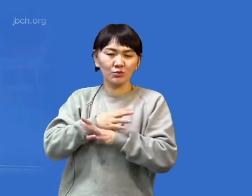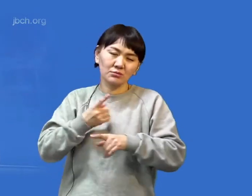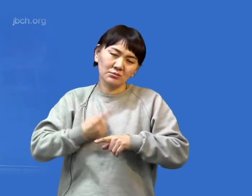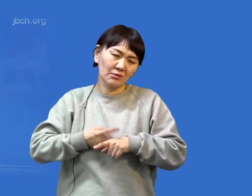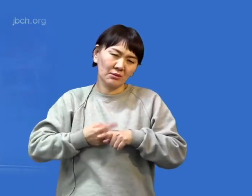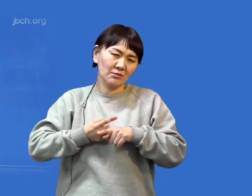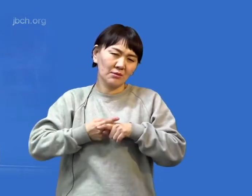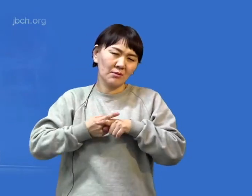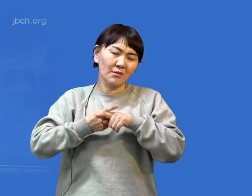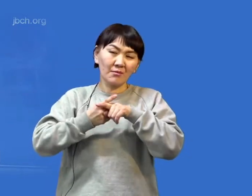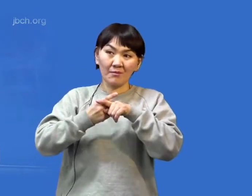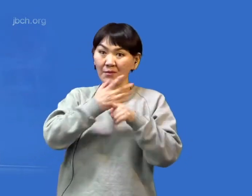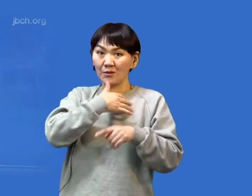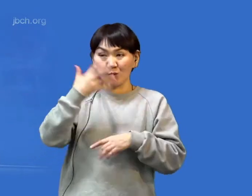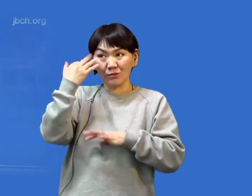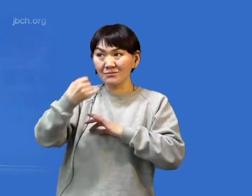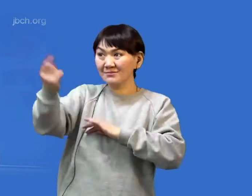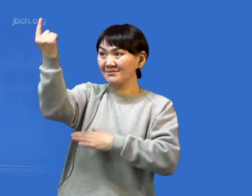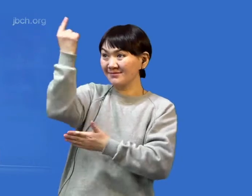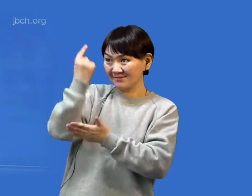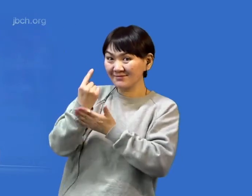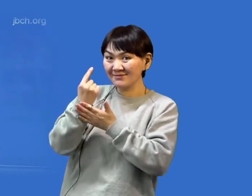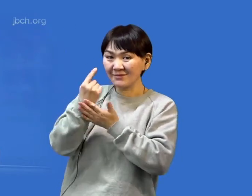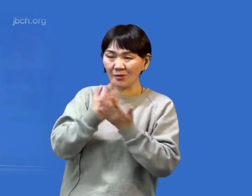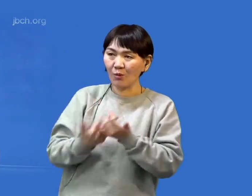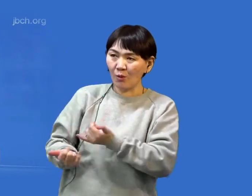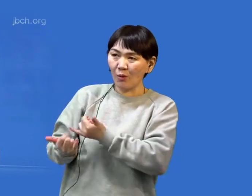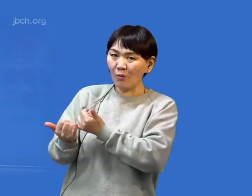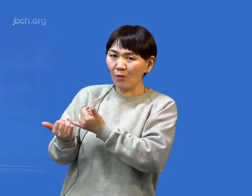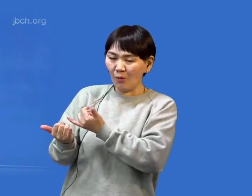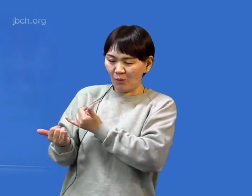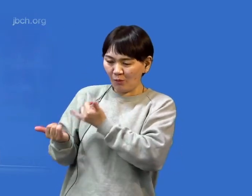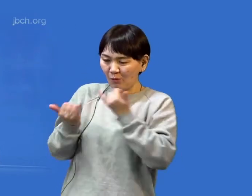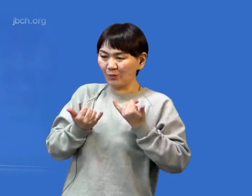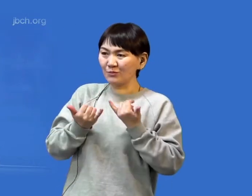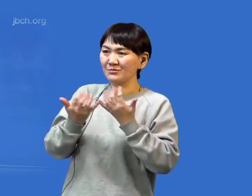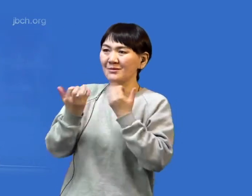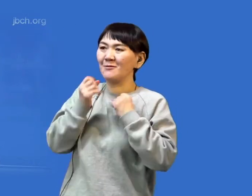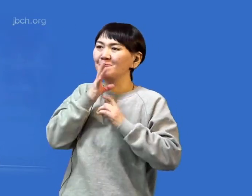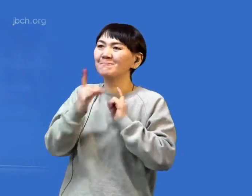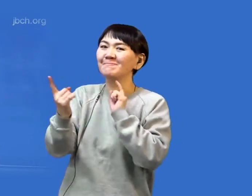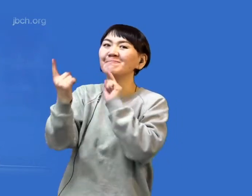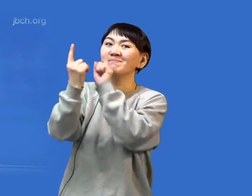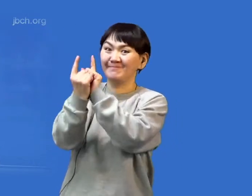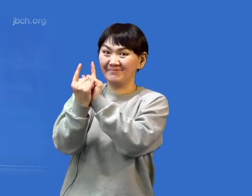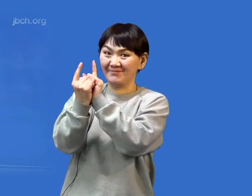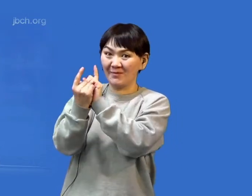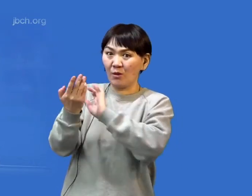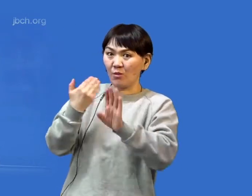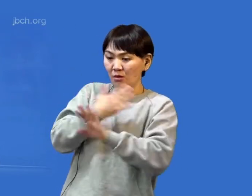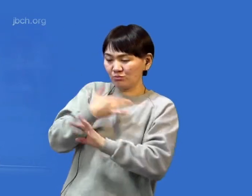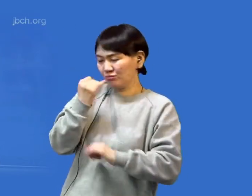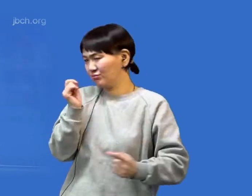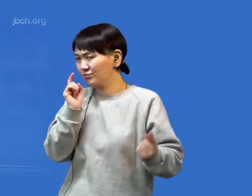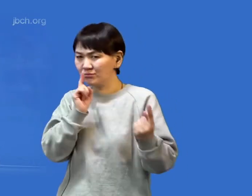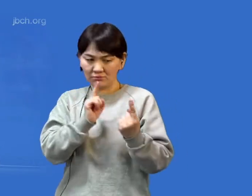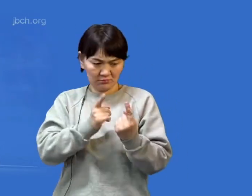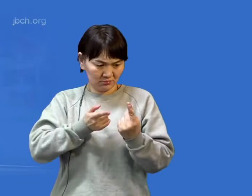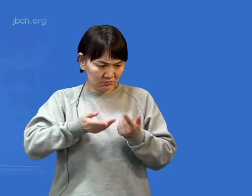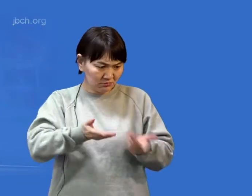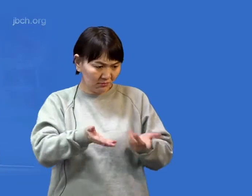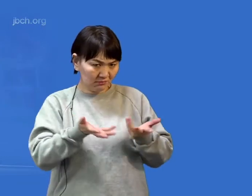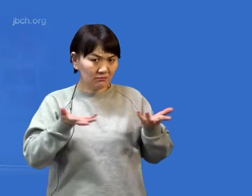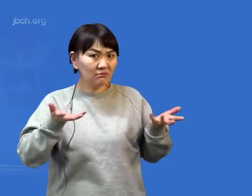эзнийг угтаж болох. Тэгээ эзэн ирэх үед одоо зэмлүүлэх зүйл өөсөө ичих